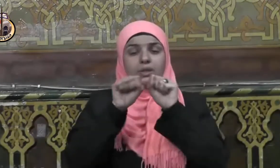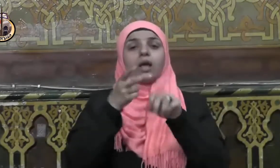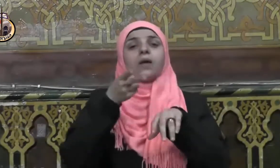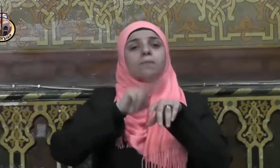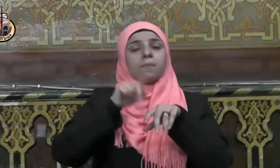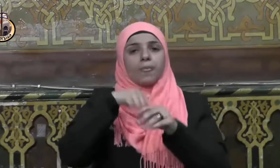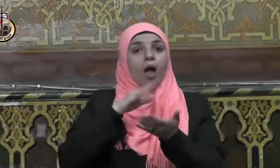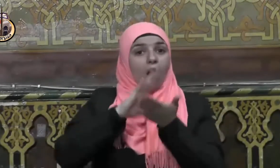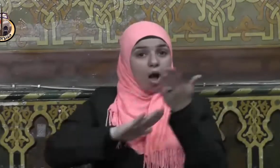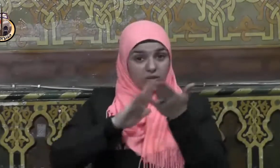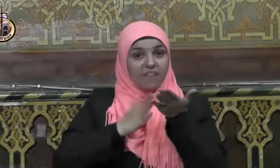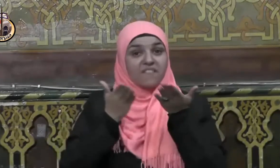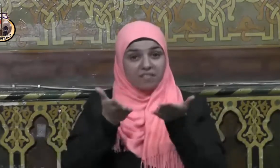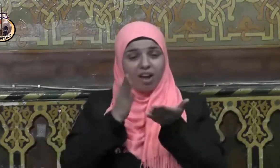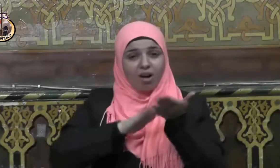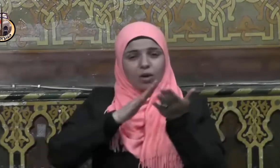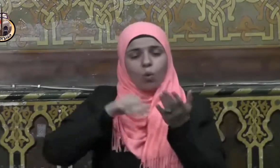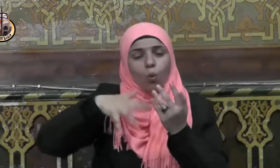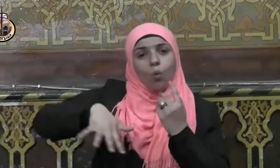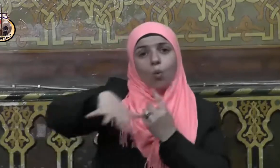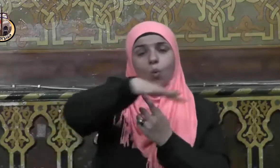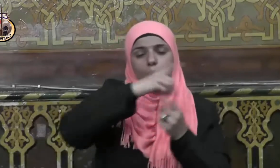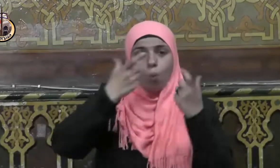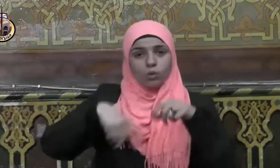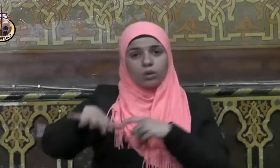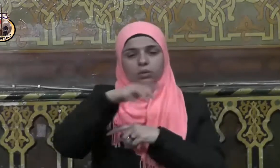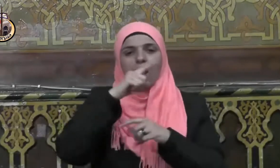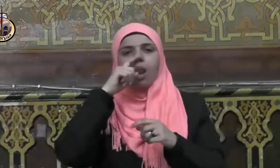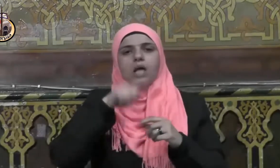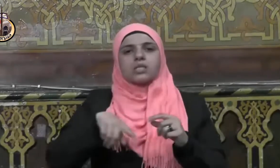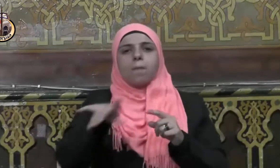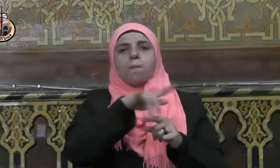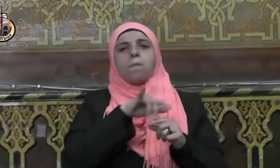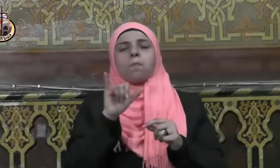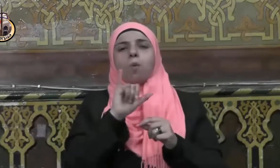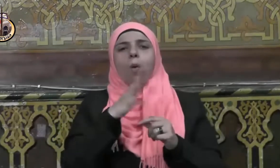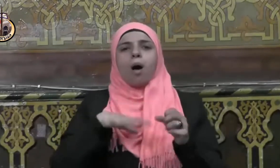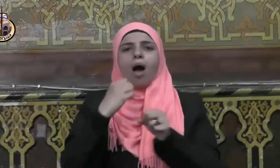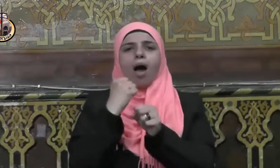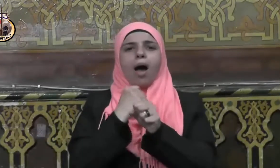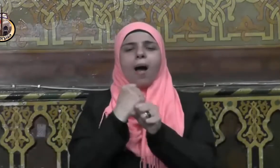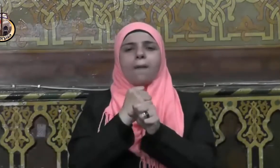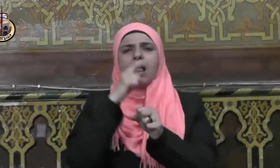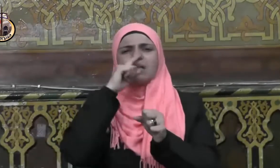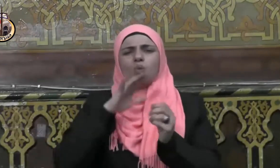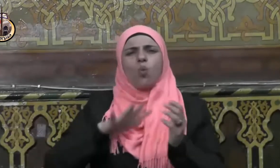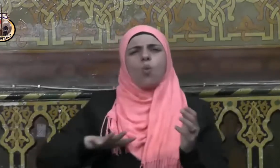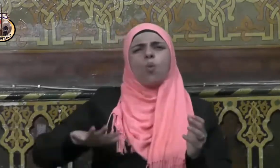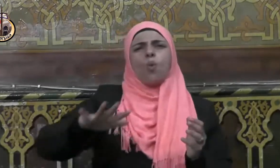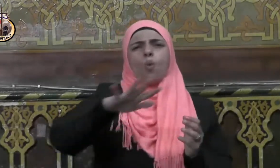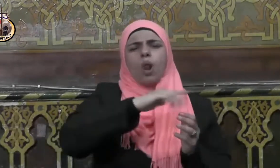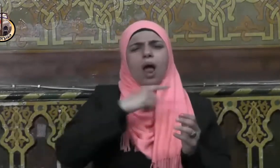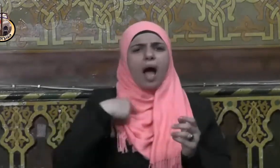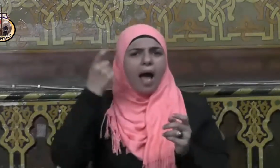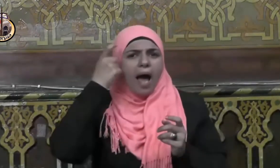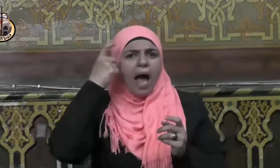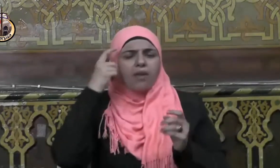وبالمخاطر التي تحيط به أمر يتطلب الإلمام بحجم هذه